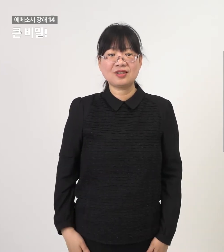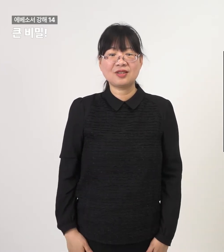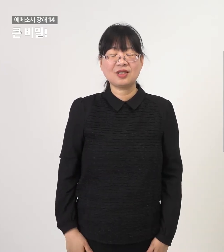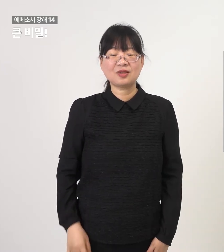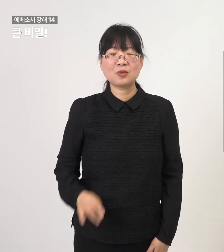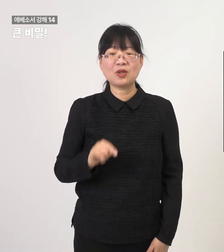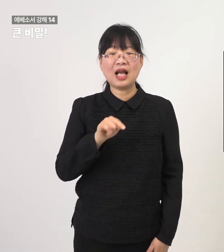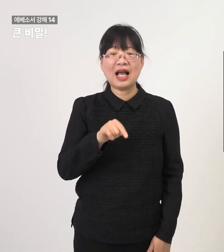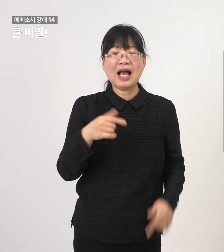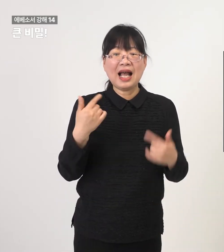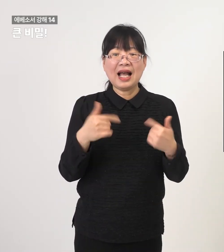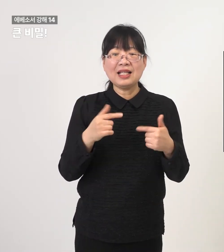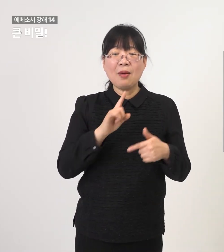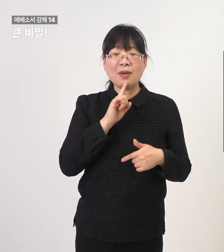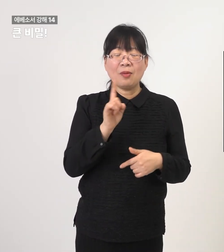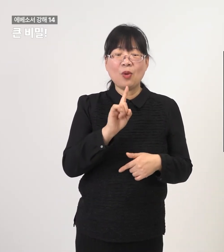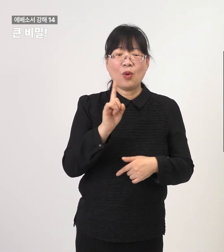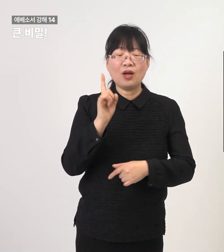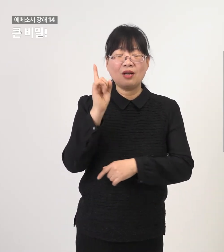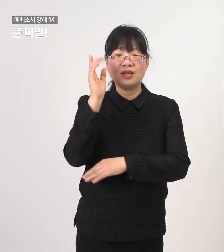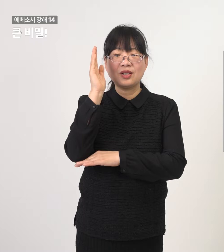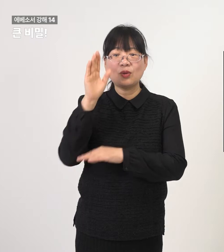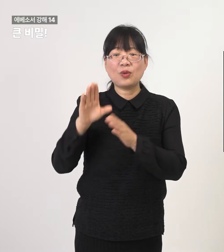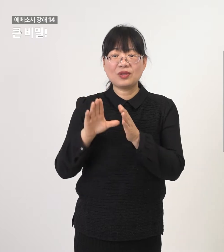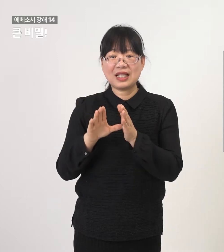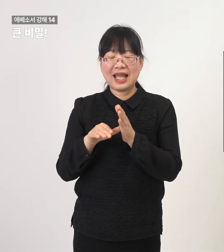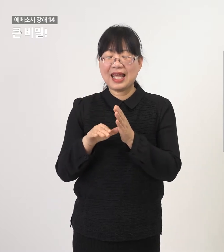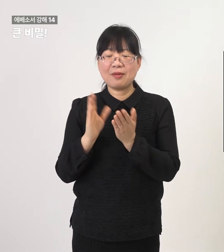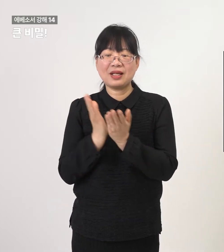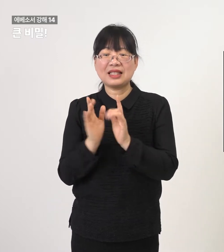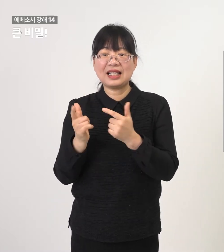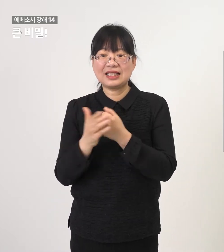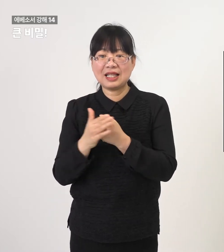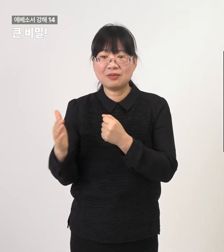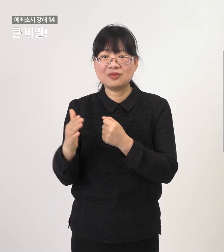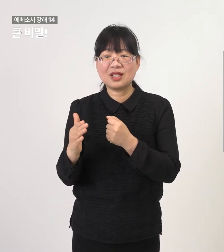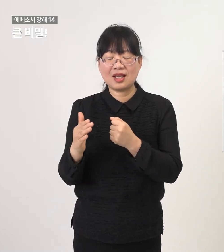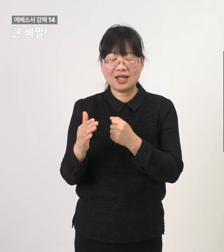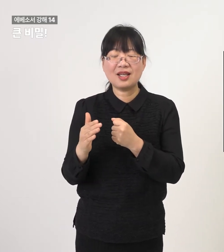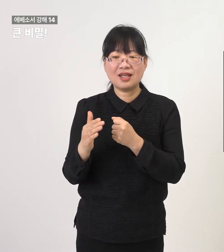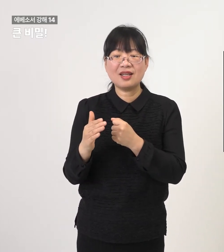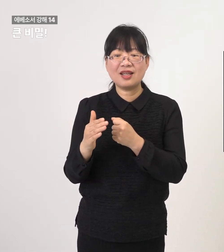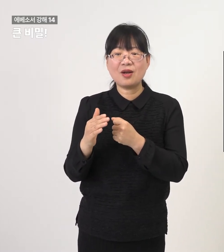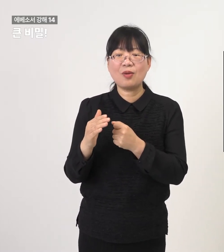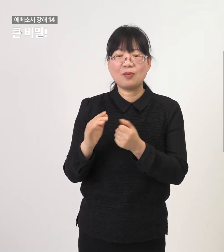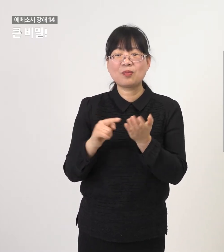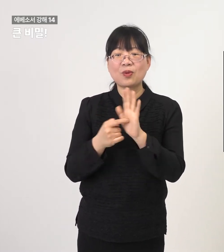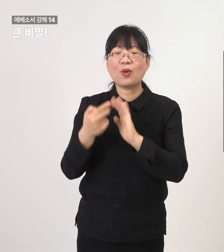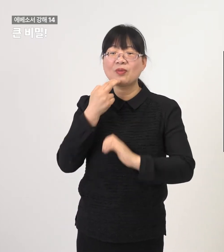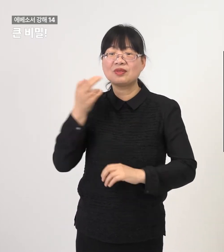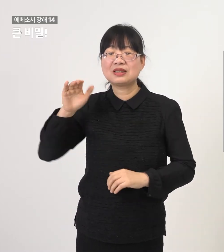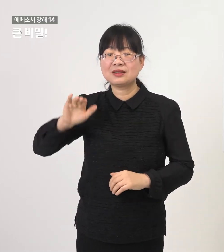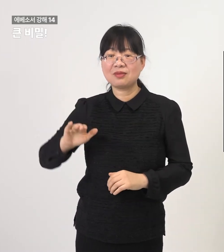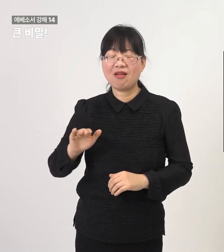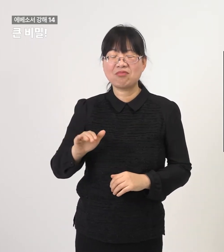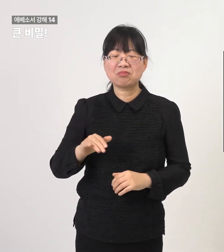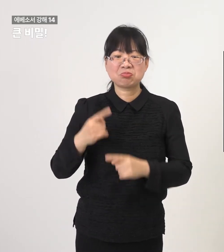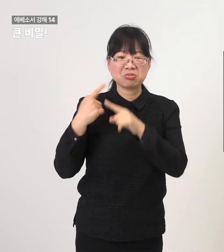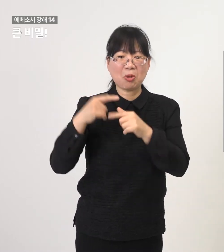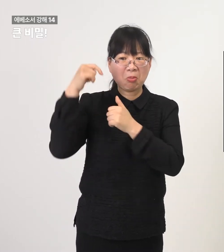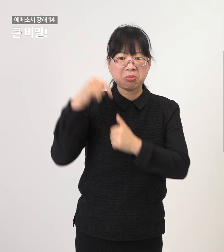용어로는 적절치 않아서 제가 삑 소리를 냈지만, 뭐만 하라면 하지. 이런 문화가 이제